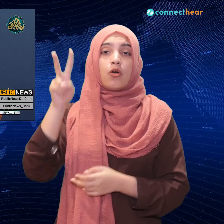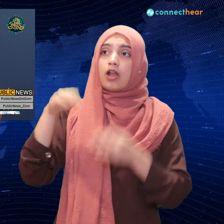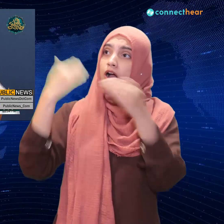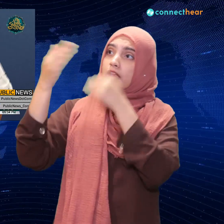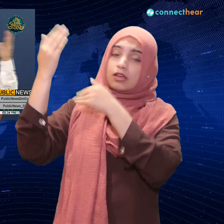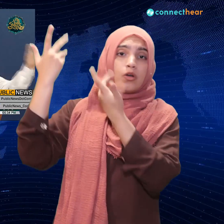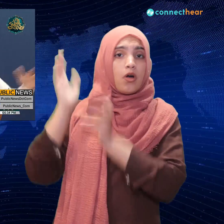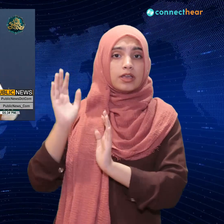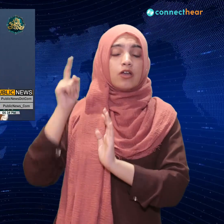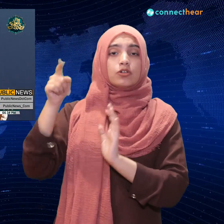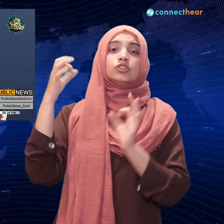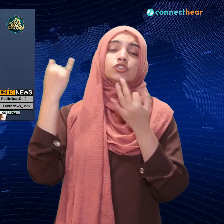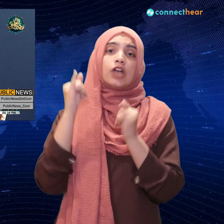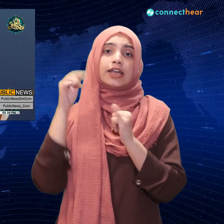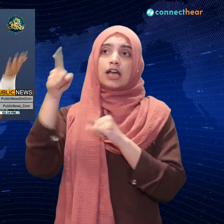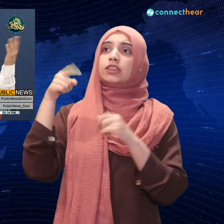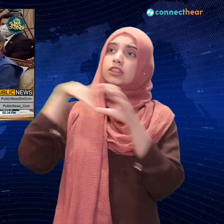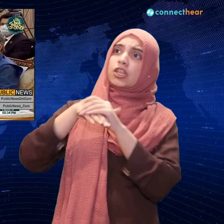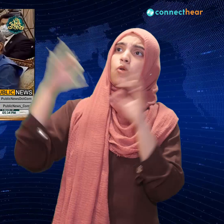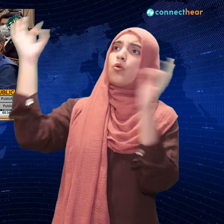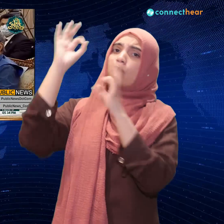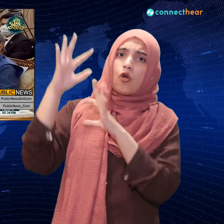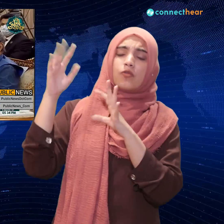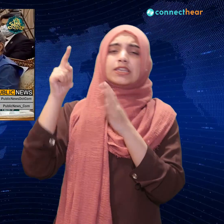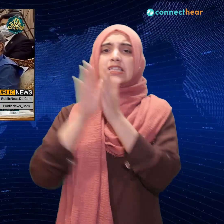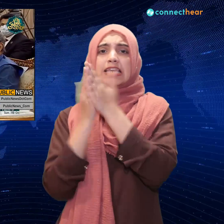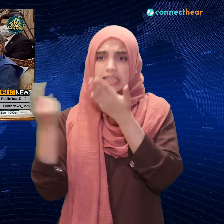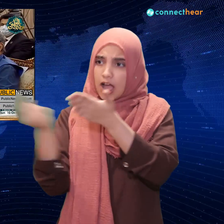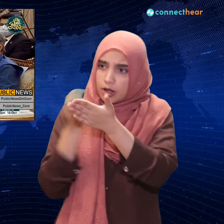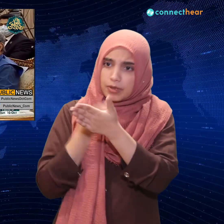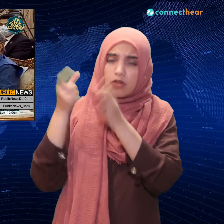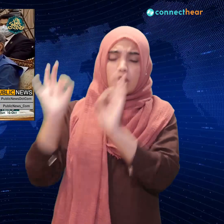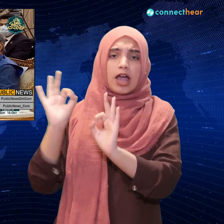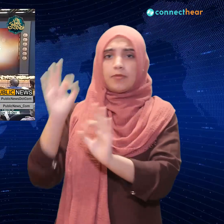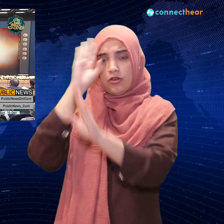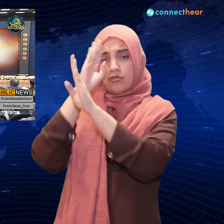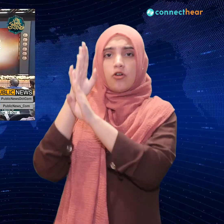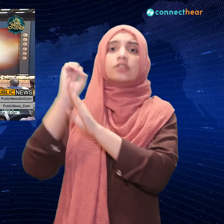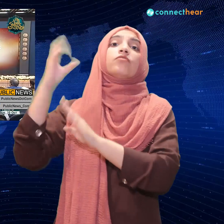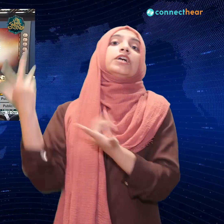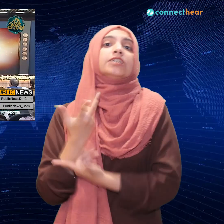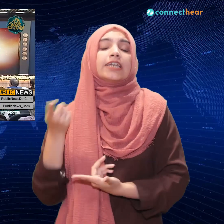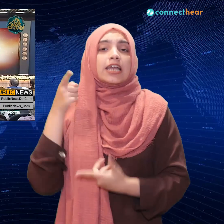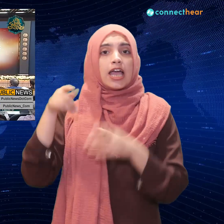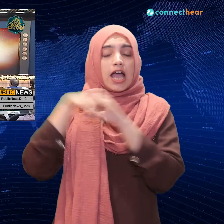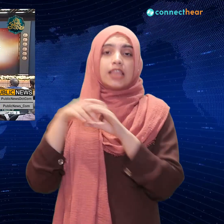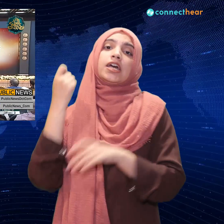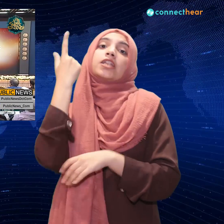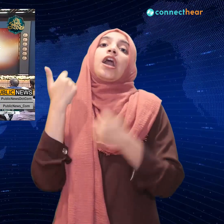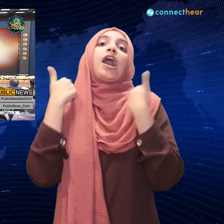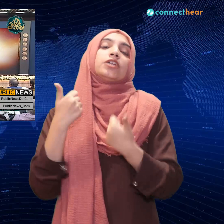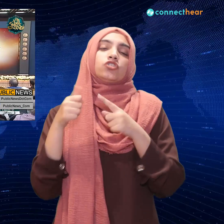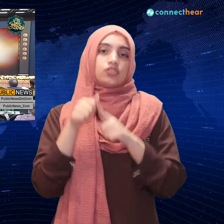لکھی گئی ہوتی، فلمیں بنی ہوتی، کیا کیا ہوتا۔ میں آپ کو یقین دلاتا ہوں کہ مجھے اگر اتنی لیٹ زندگی میں پتہ